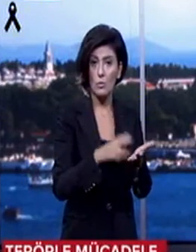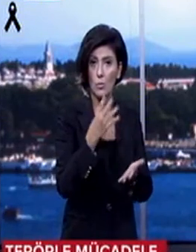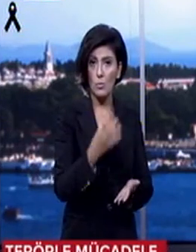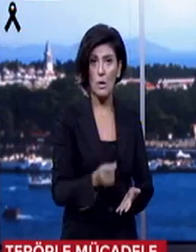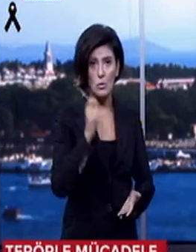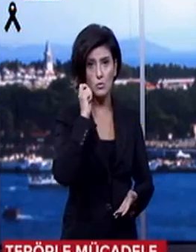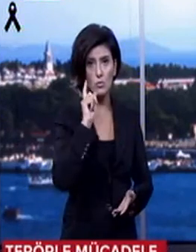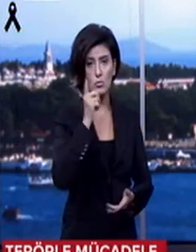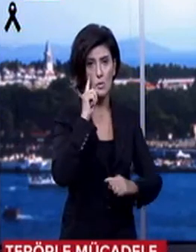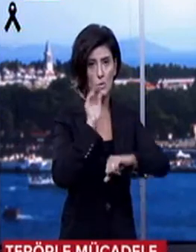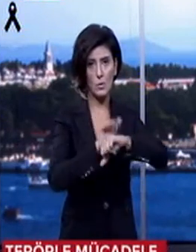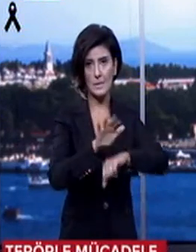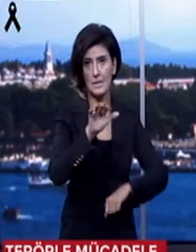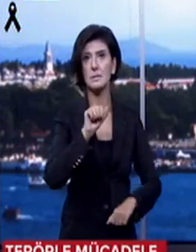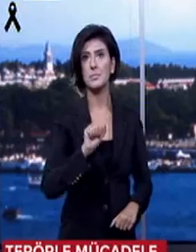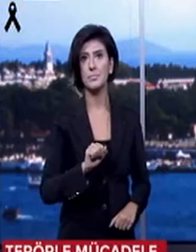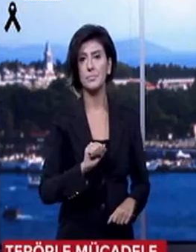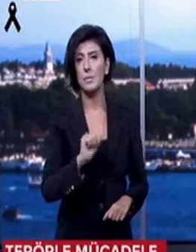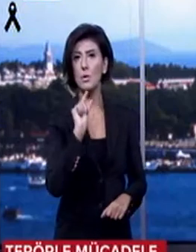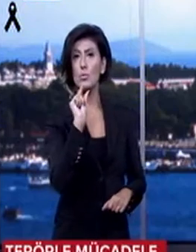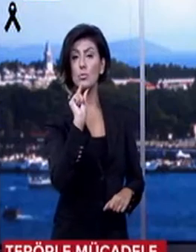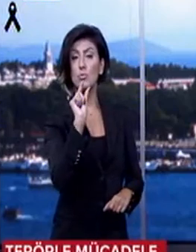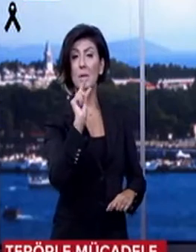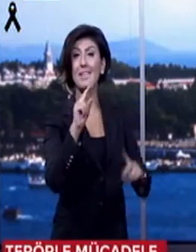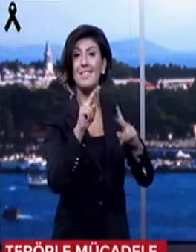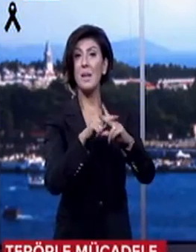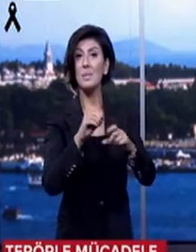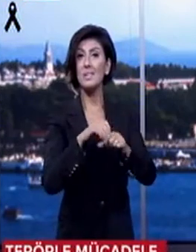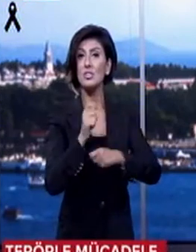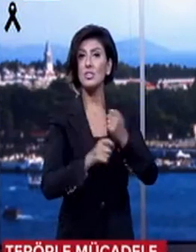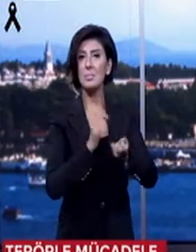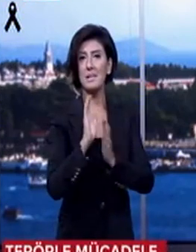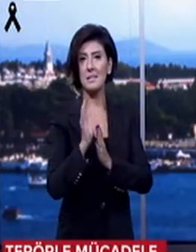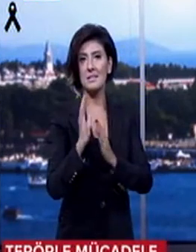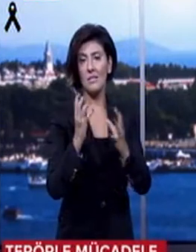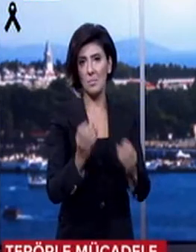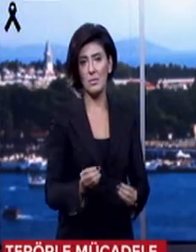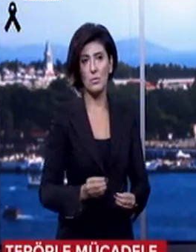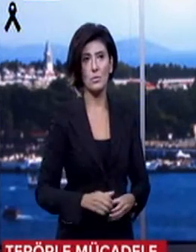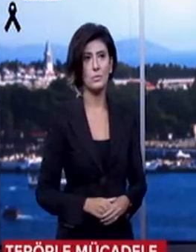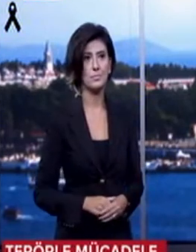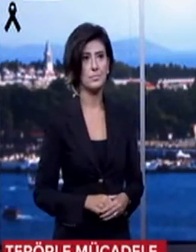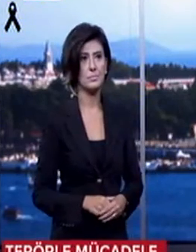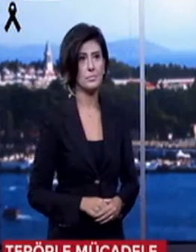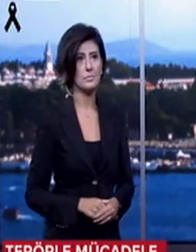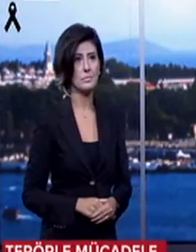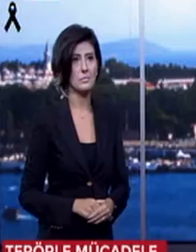örgütüne üye olma suçlamasıyla gözaltına alındı. Şüphelilerin emniyetteki işlemleri devam ediyor.